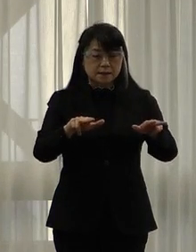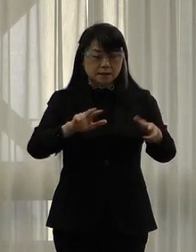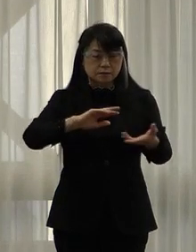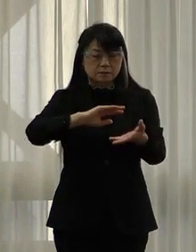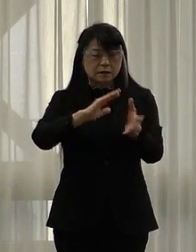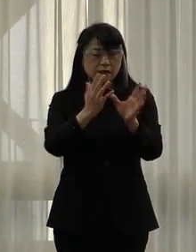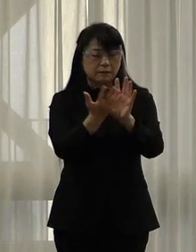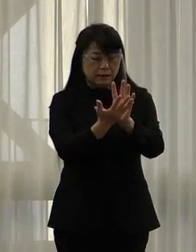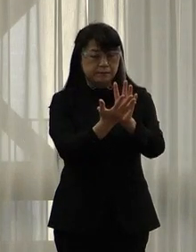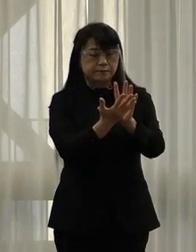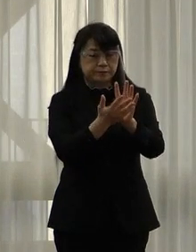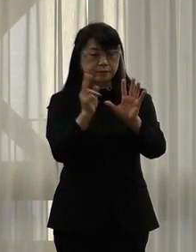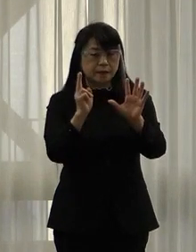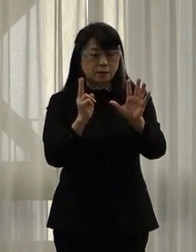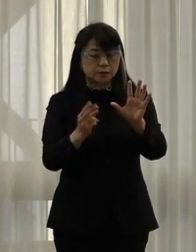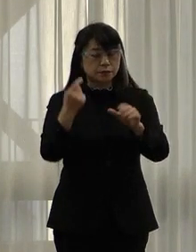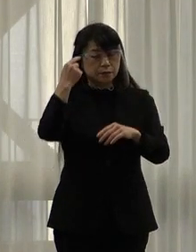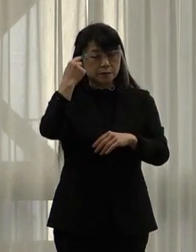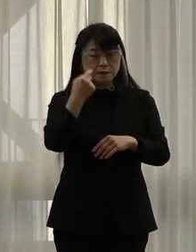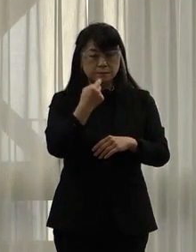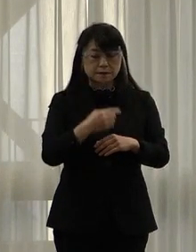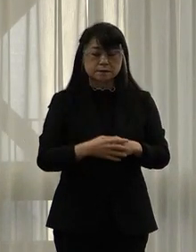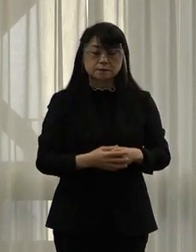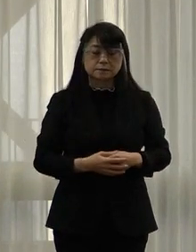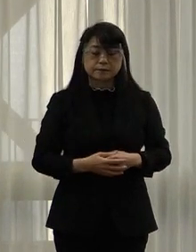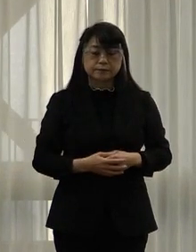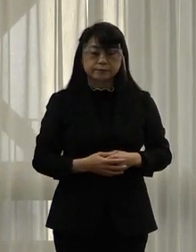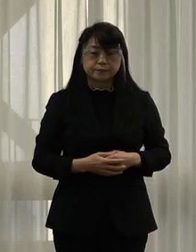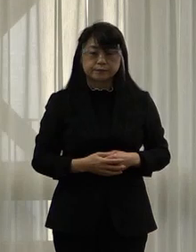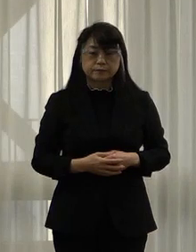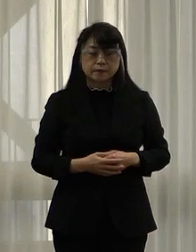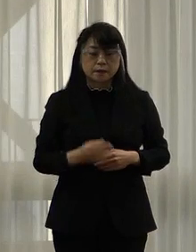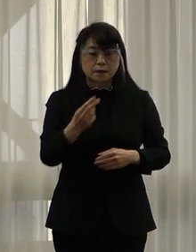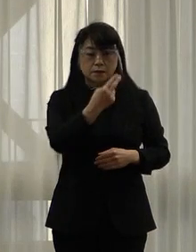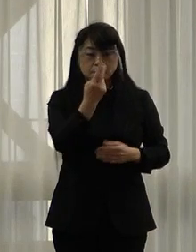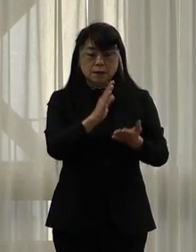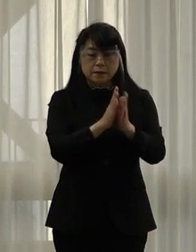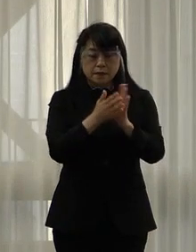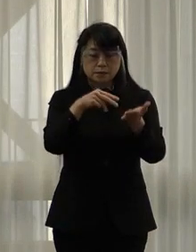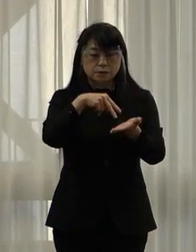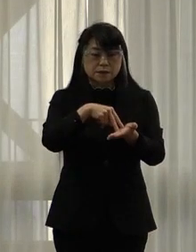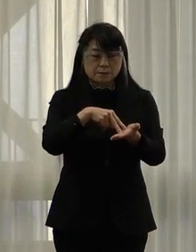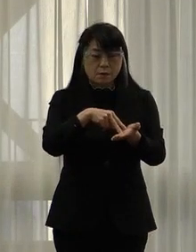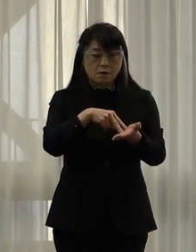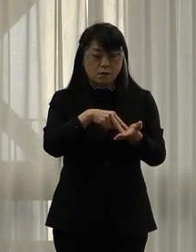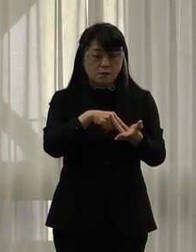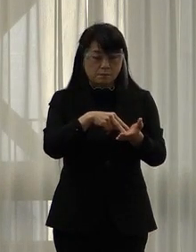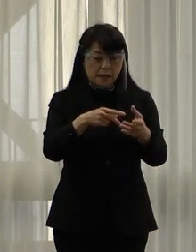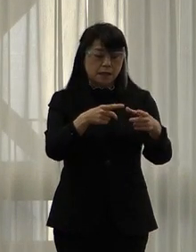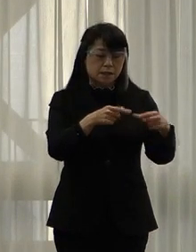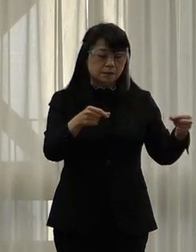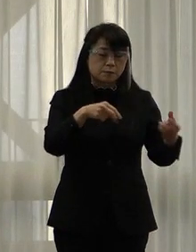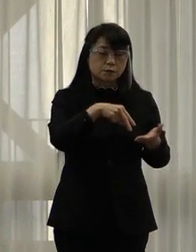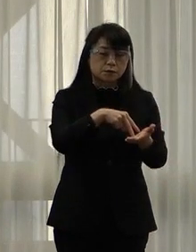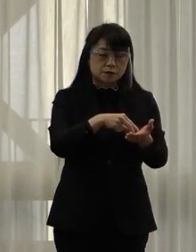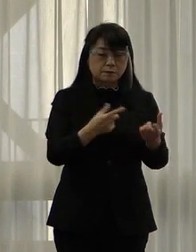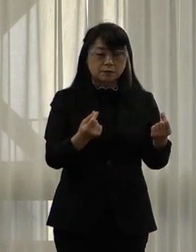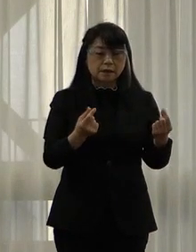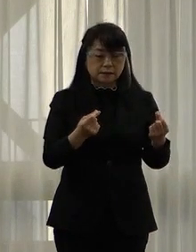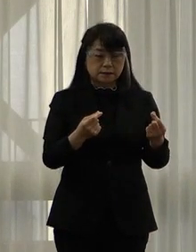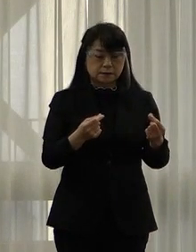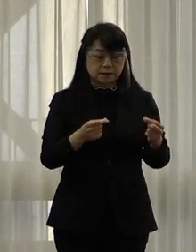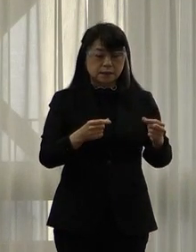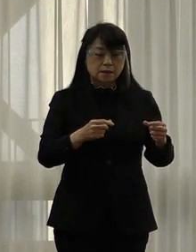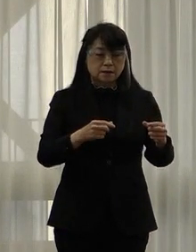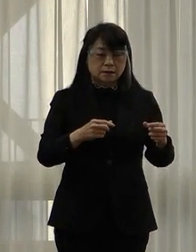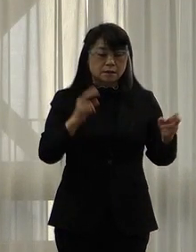換になったのだというふうに思っています。で、本県としても、日本としてもですが、ビジネスの活性化や